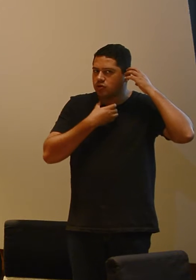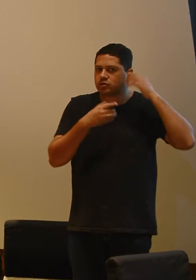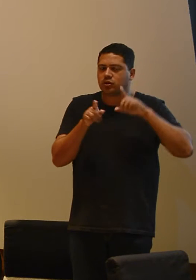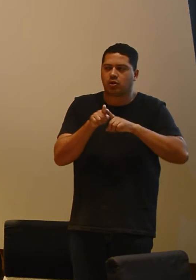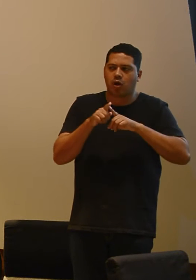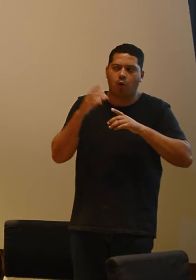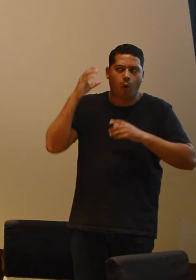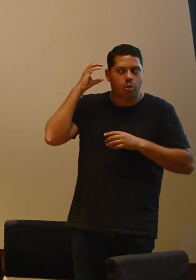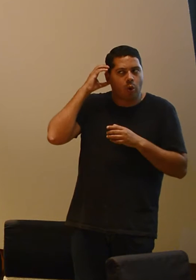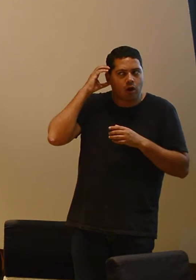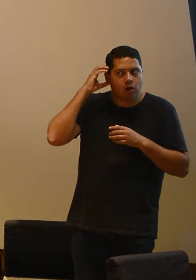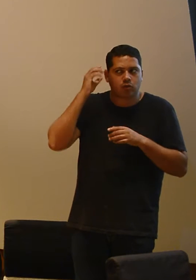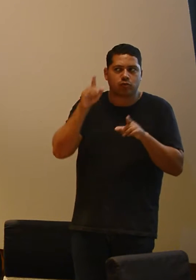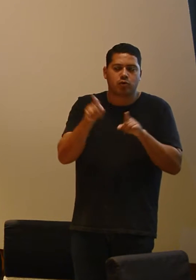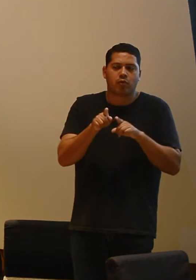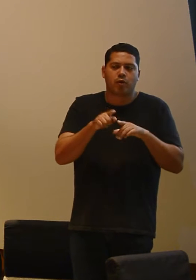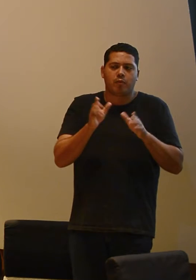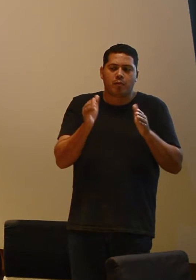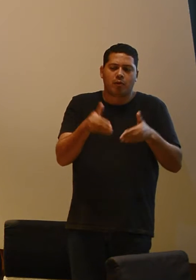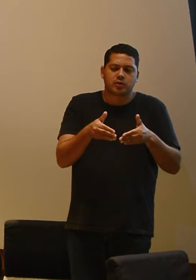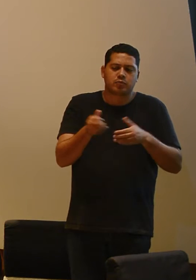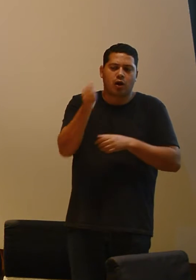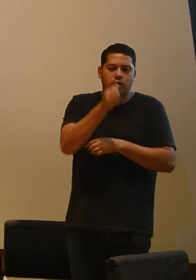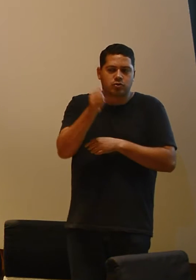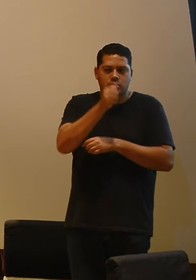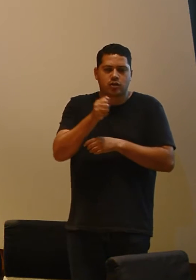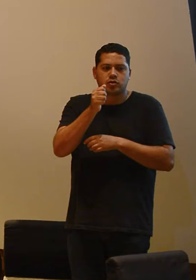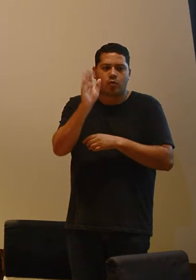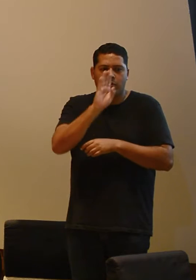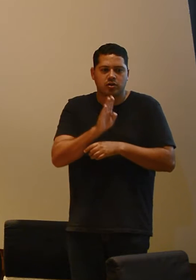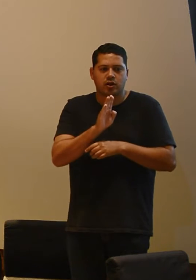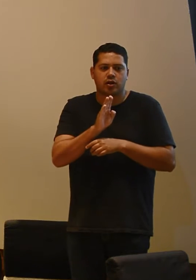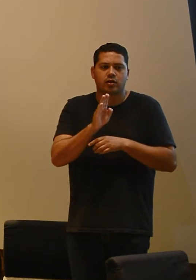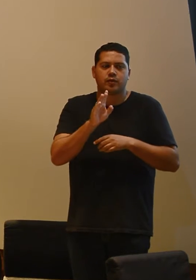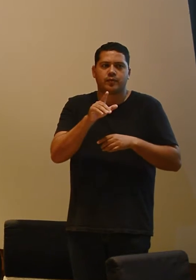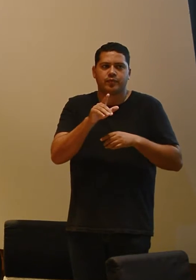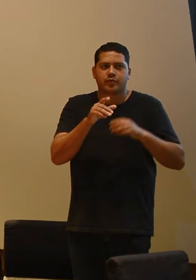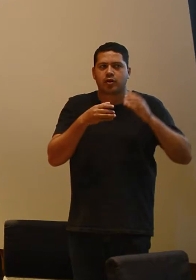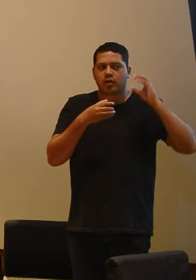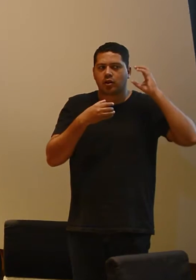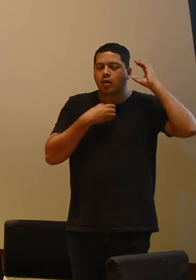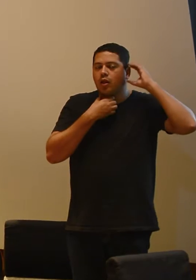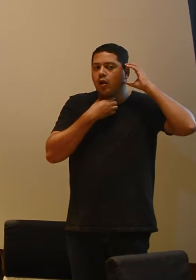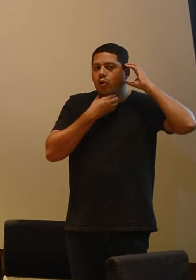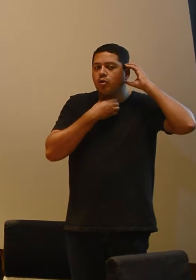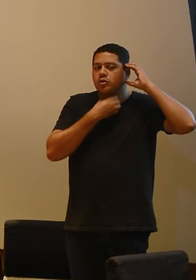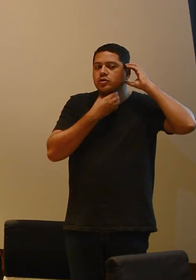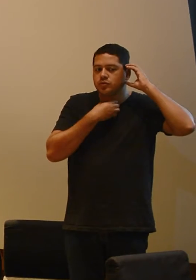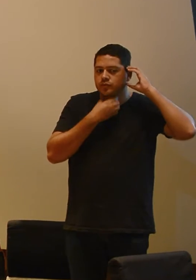e é membro titular da Associação Brasileira de Otorrinolaringologia. E